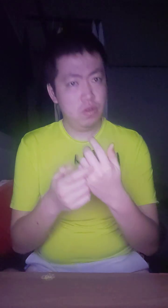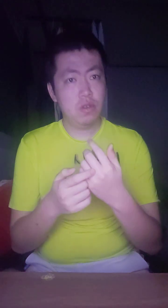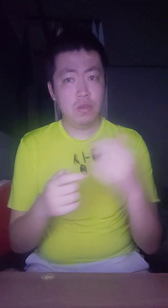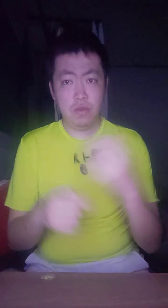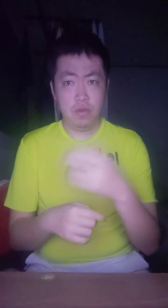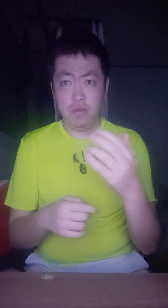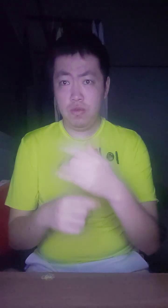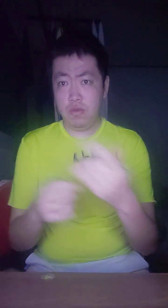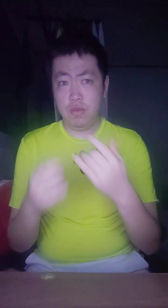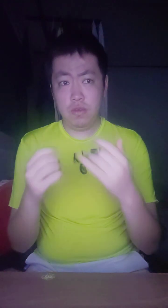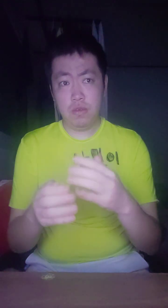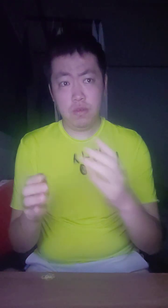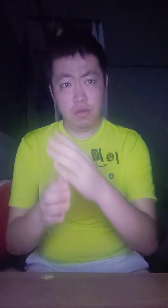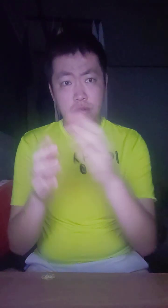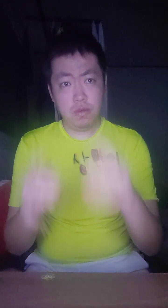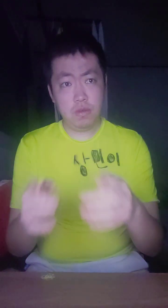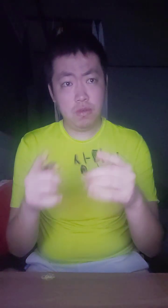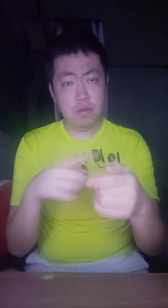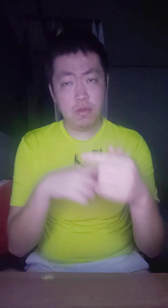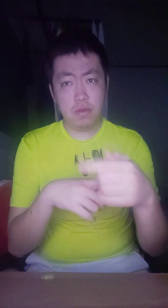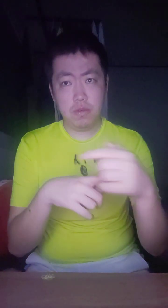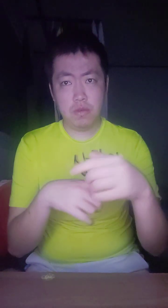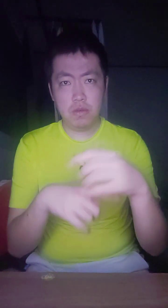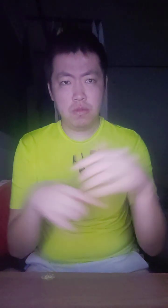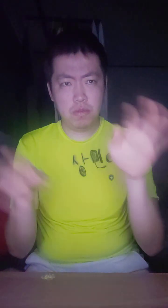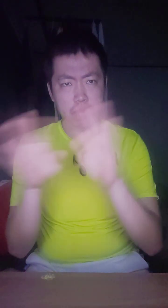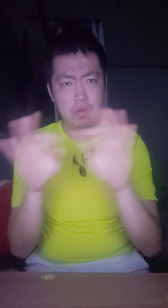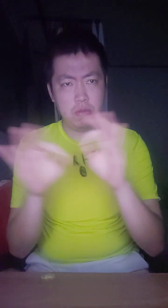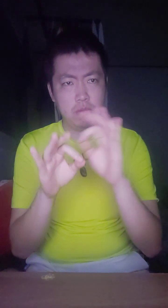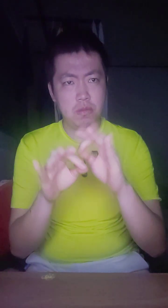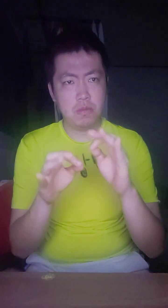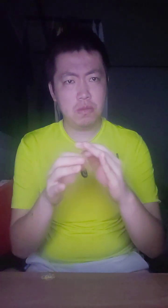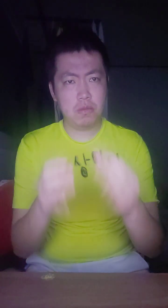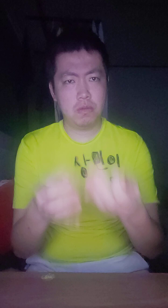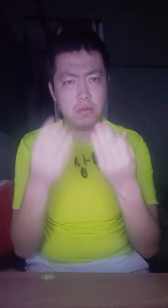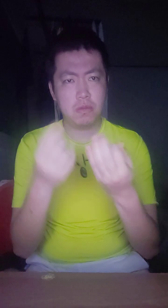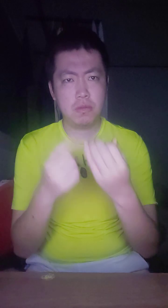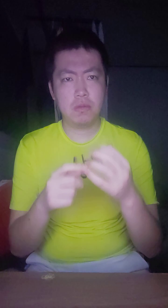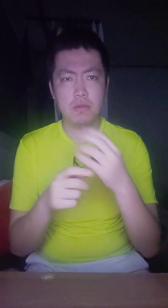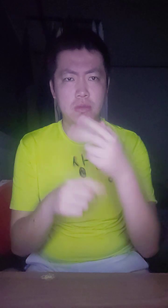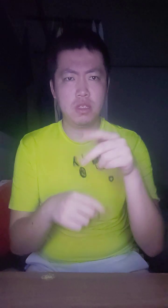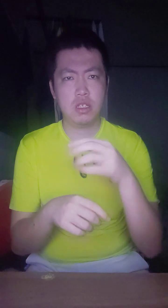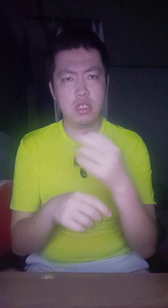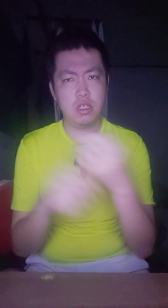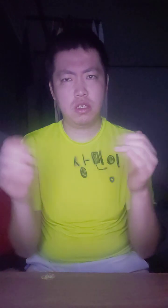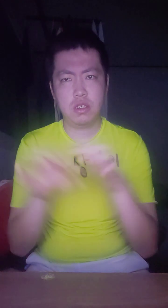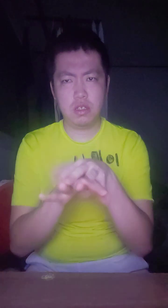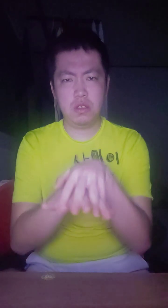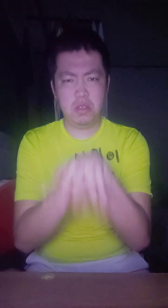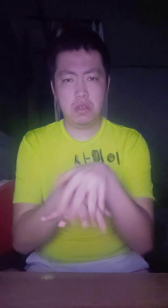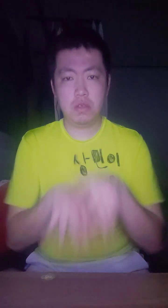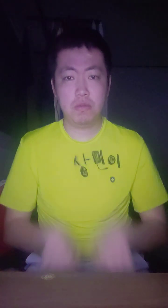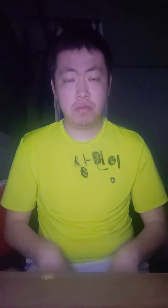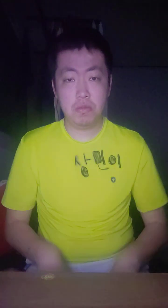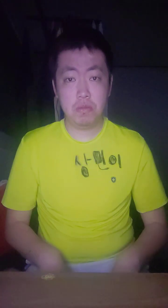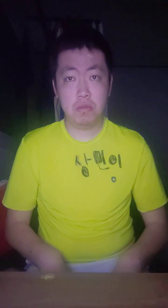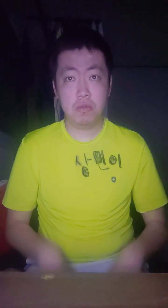저희 구급대원이 현장 도착해서 그 두 분을 다 밖으로 데리고 나와가지고 CPR을 바로 발견 1시간 이내 측정